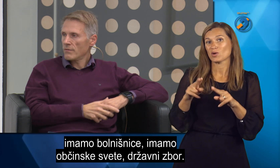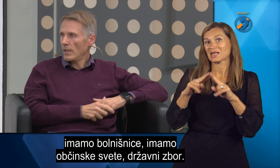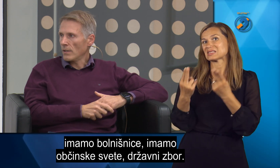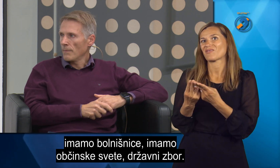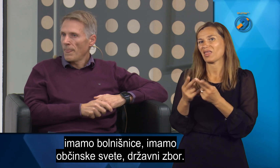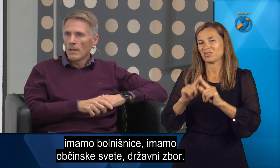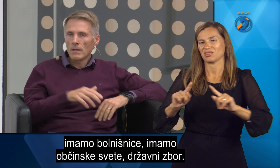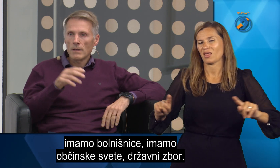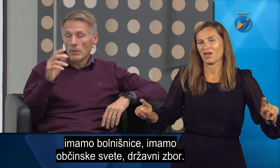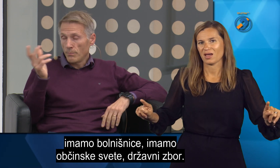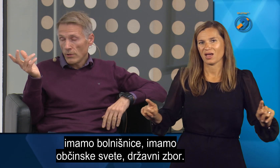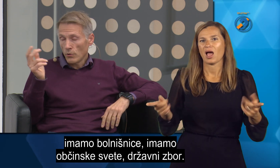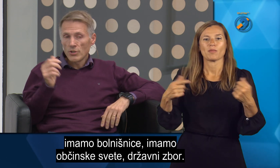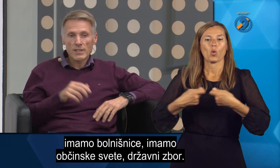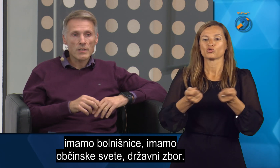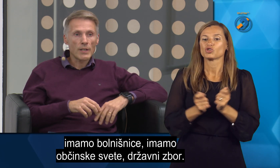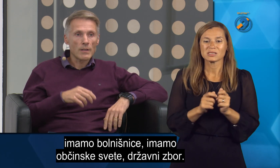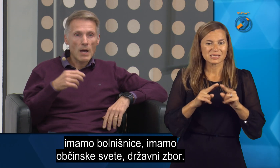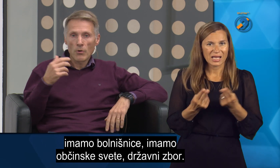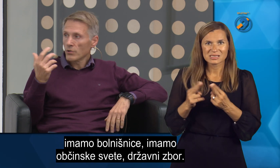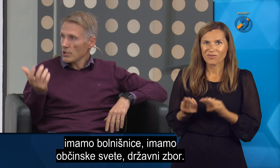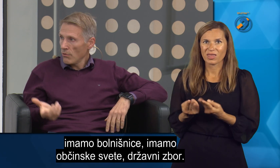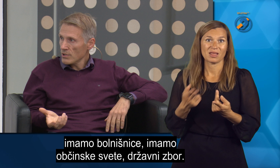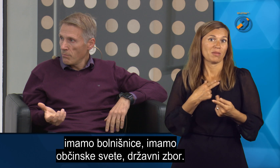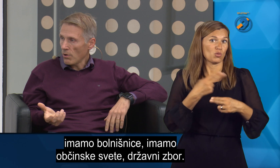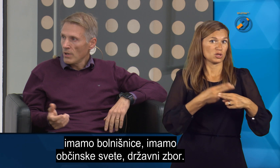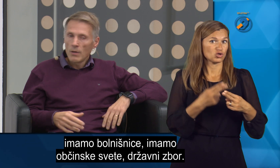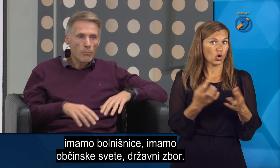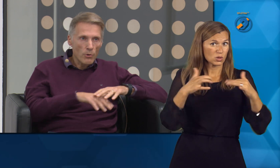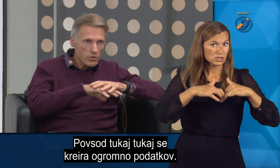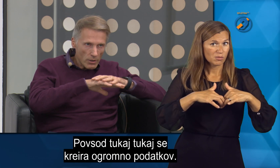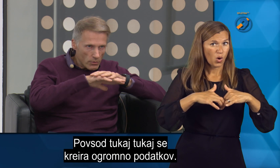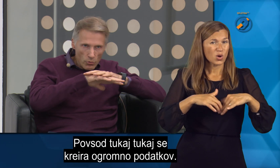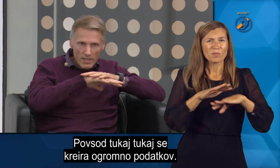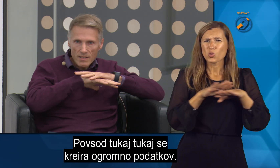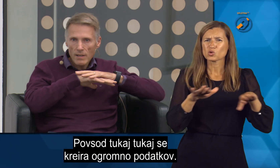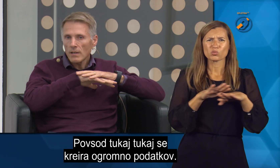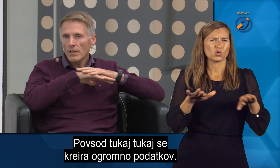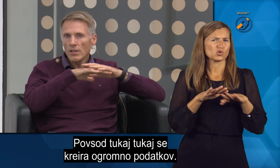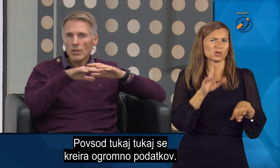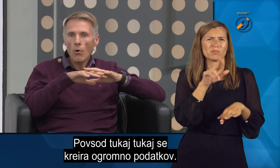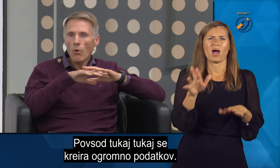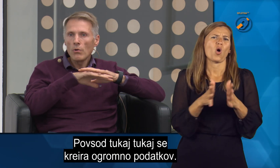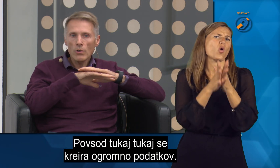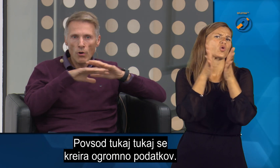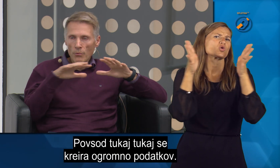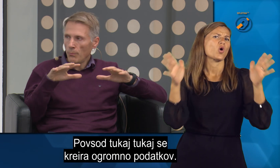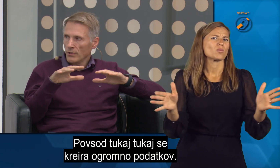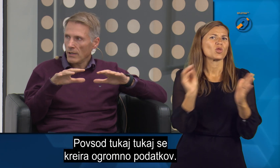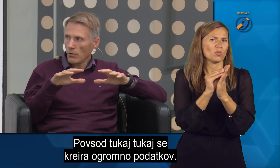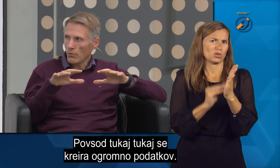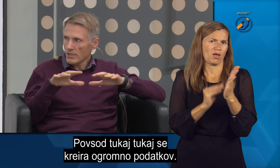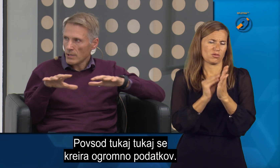državne svete, občinske svete, imamo državni zbor. Povsod tukaj se kreira